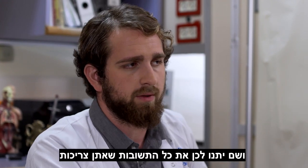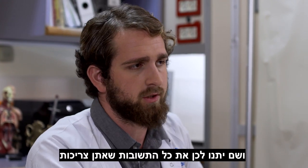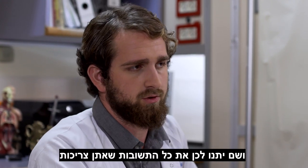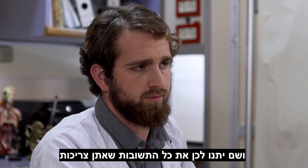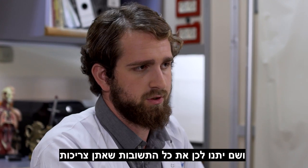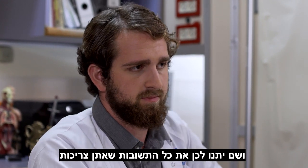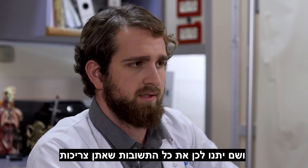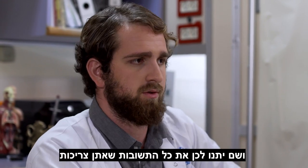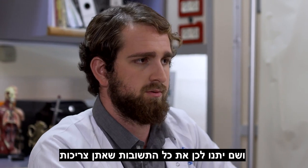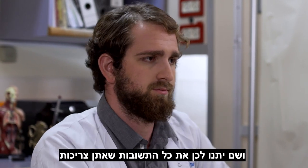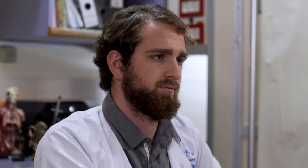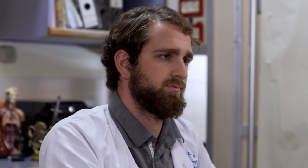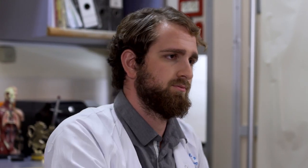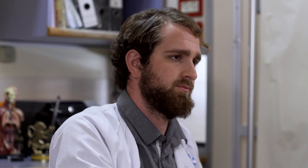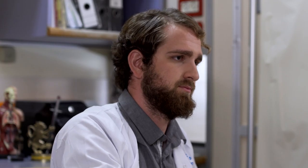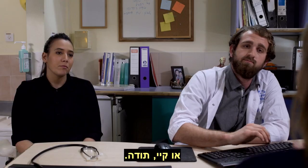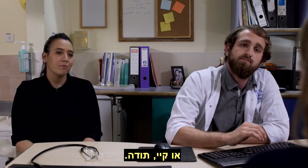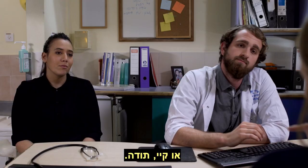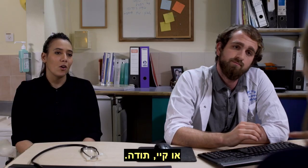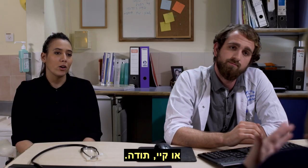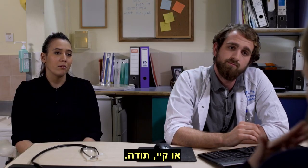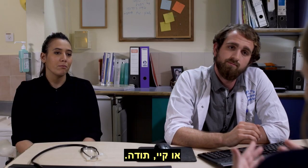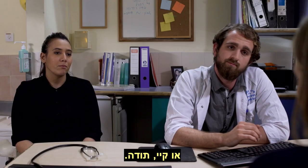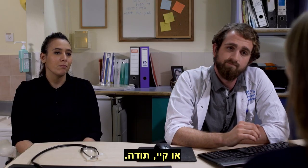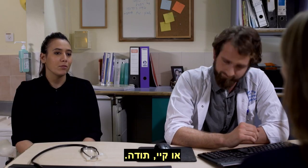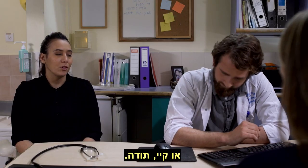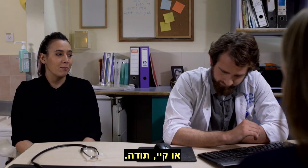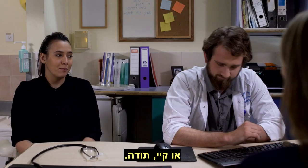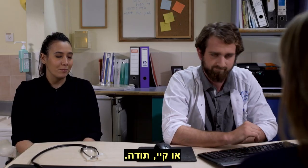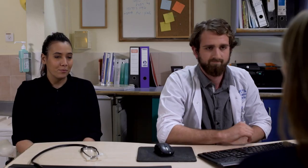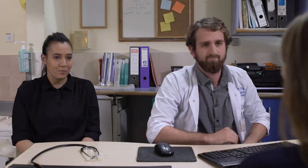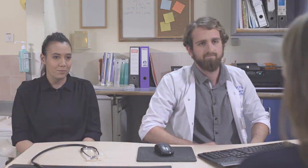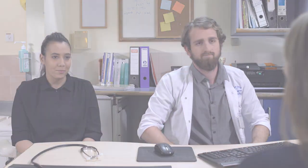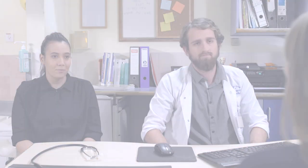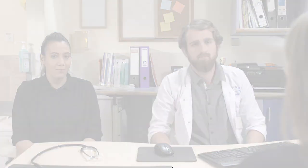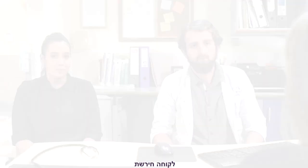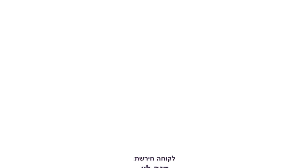ושם ייתנו לכם את כל התשובות שאתם צריכות. אוקיי. תודה.